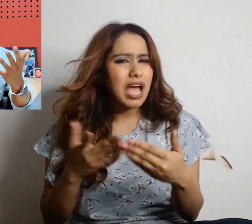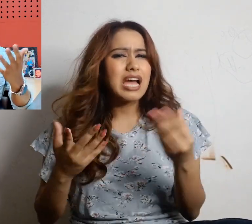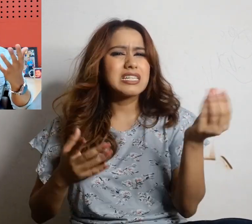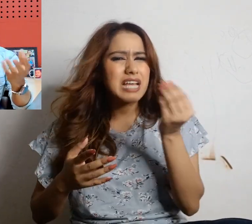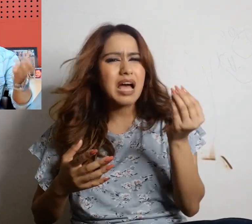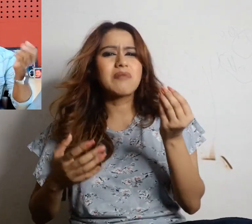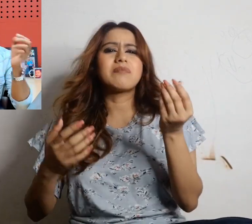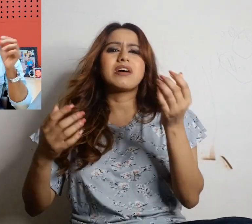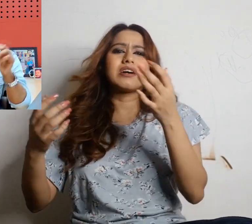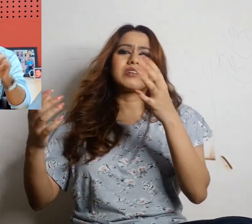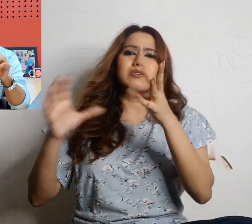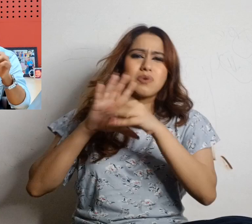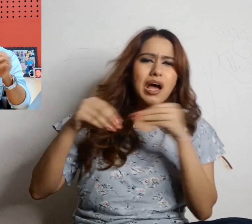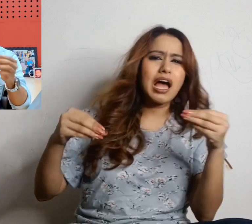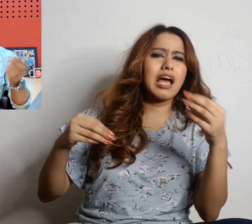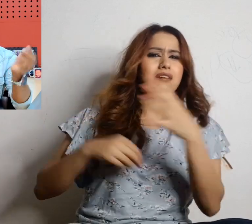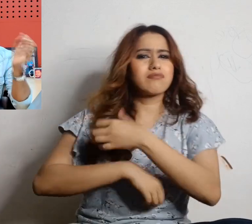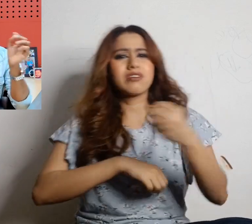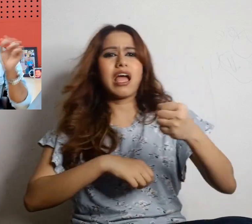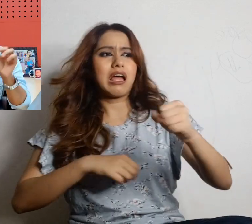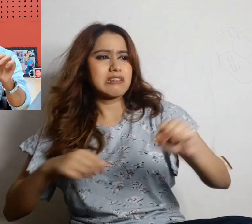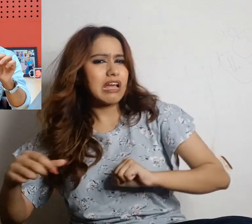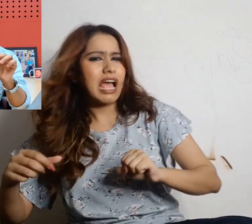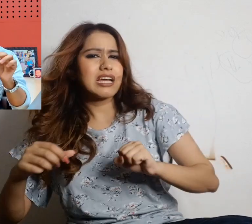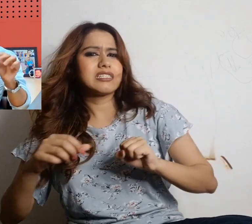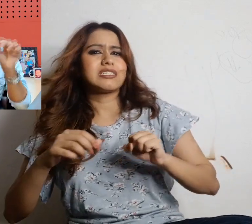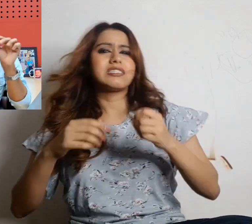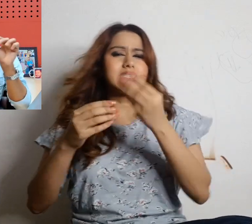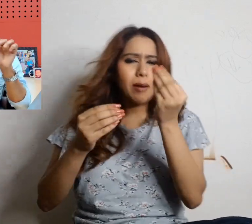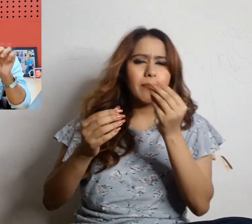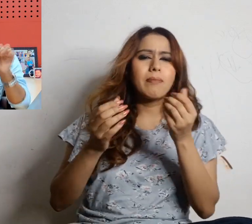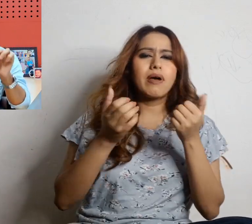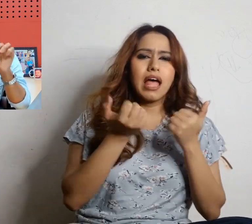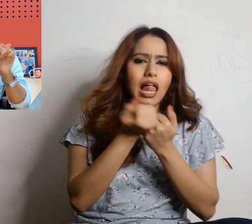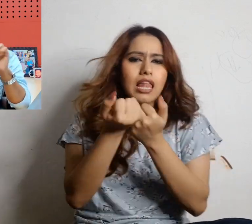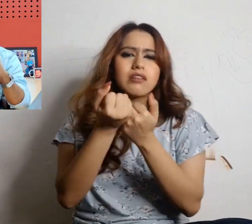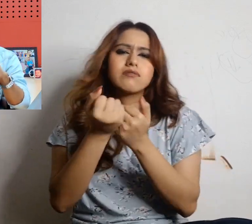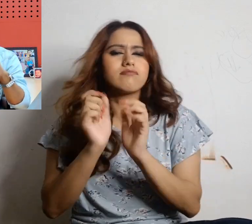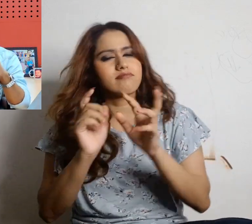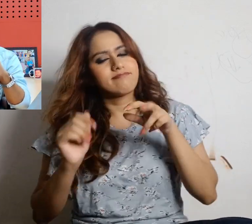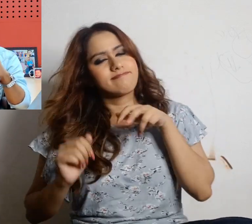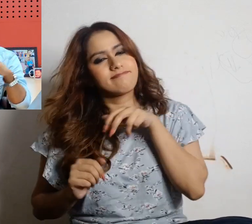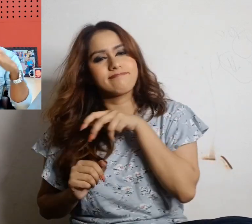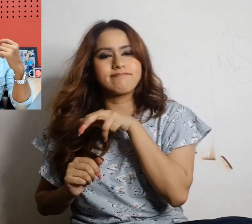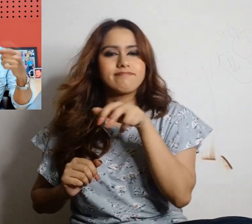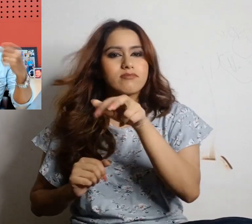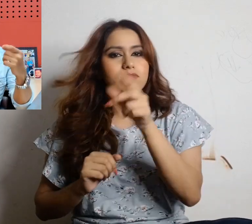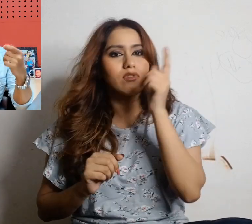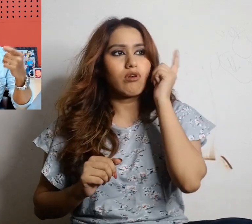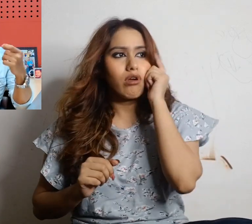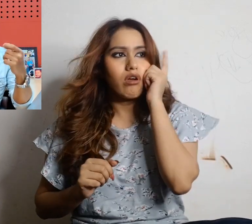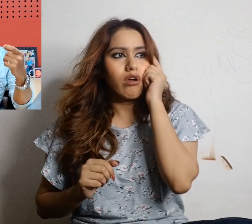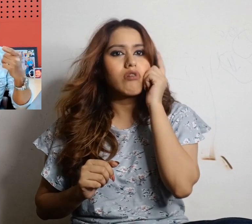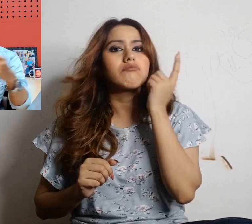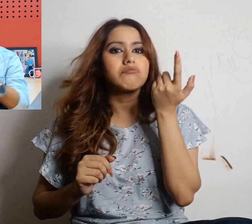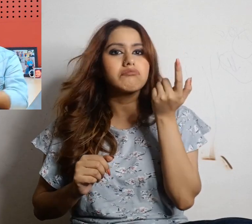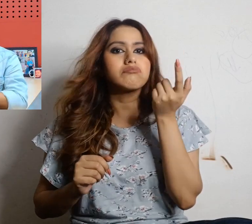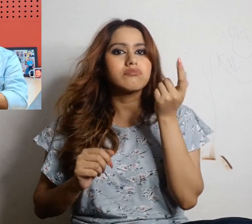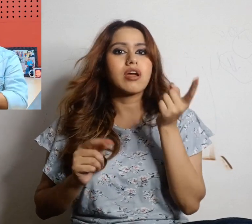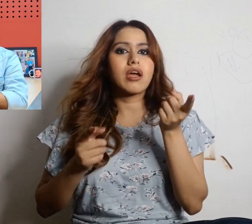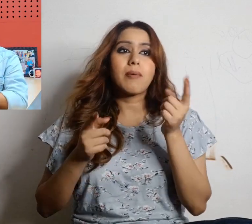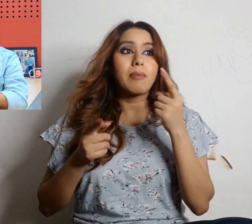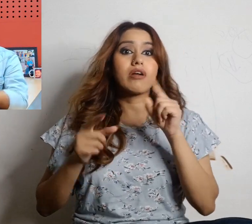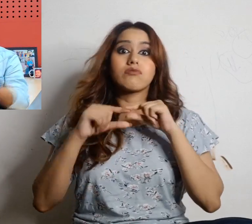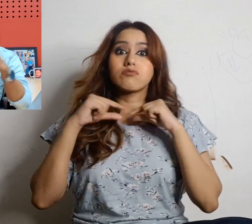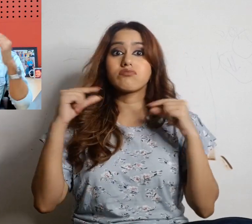उसका सामना हुआ। कुछ ने उसे लूटने की कोशिश की, कुछ ने धोखा देने की कोशिश की, कुछ ने मदद करने की कोशिश की। दुनियादारी क्या होती है उसको समझ में आने